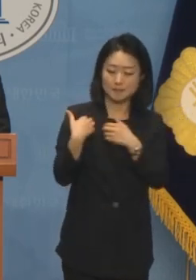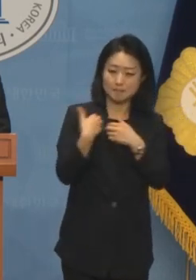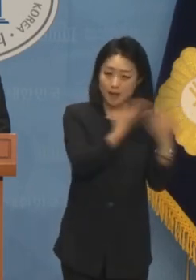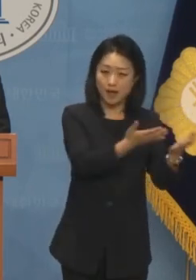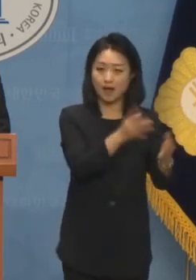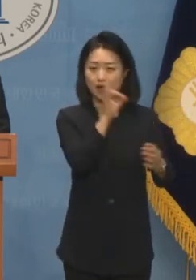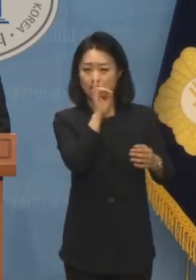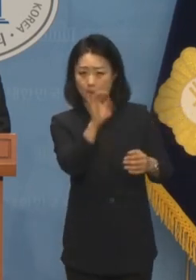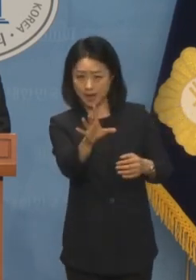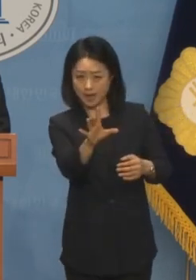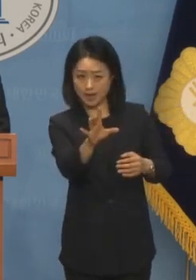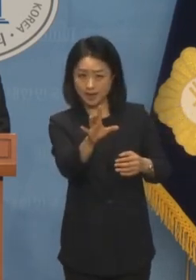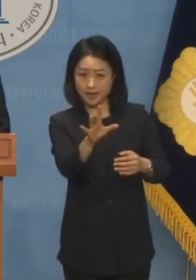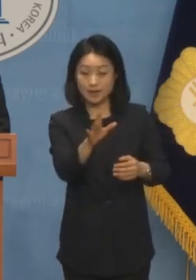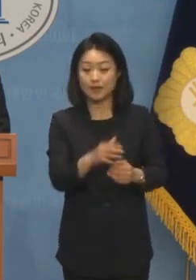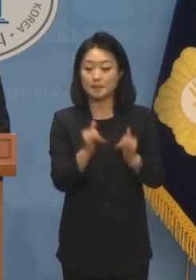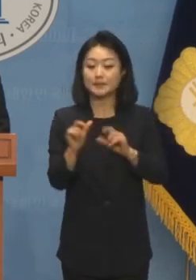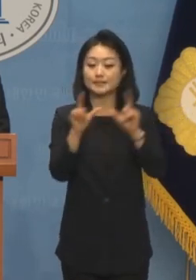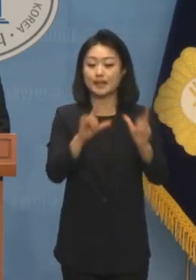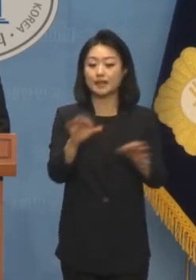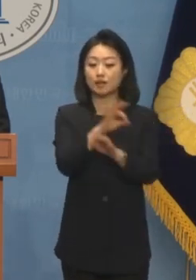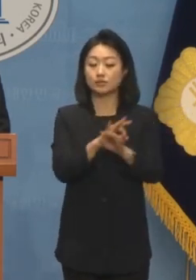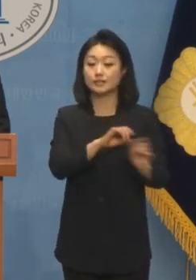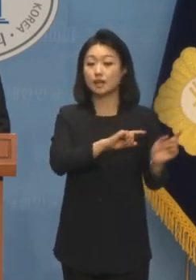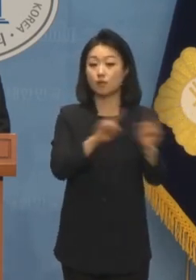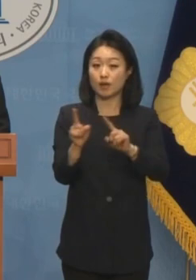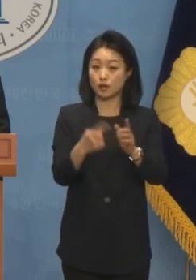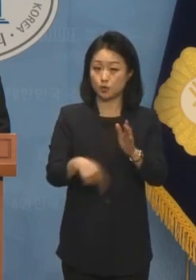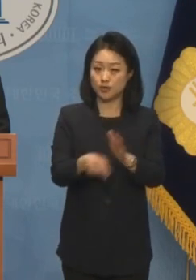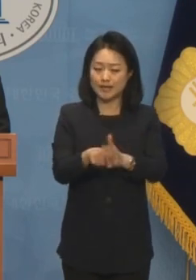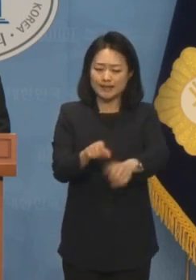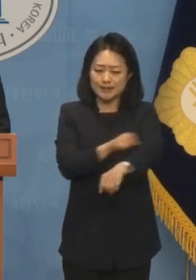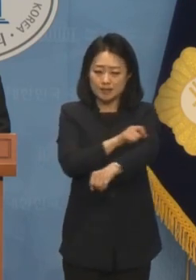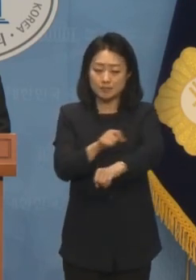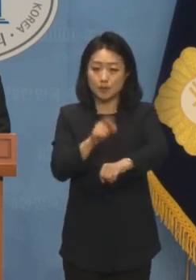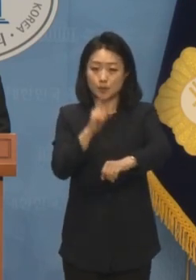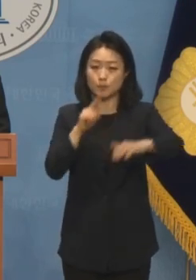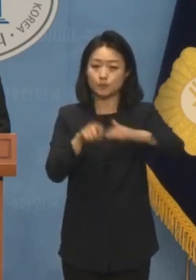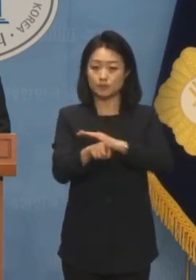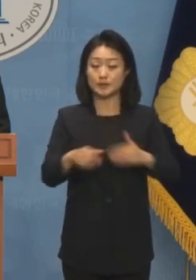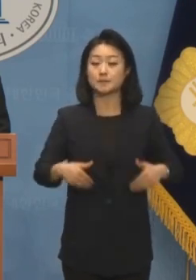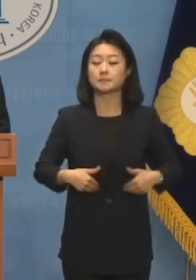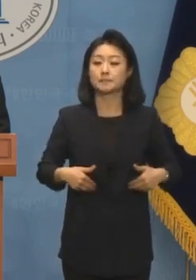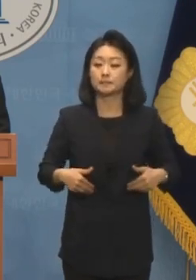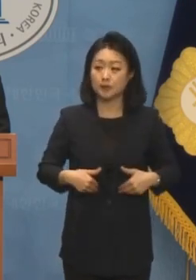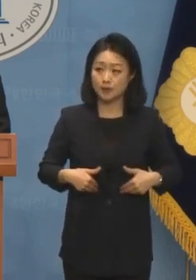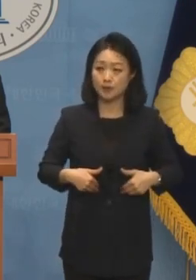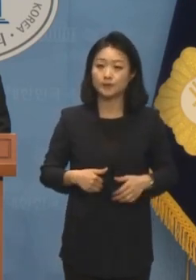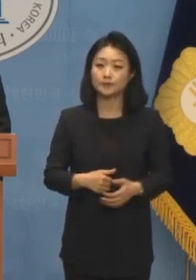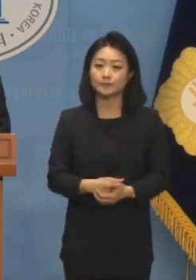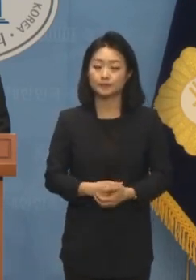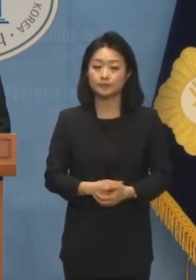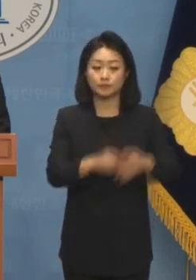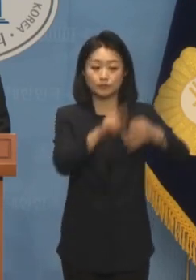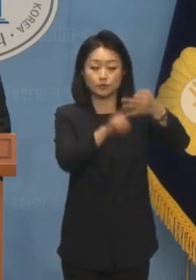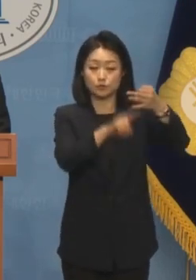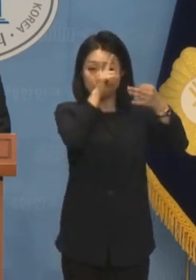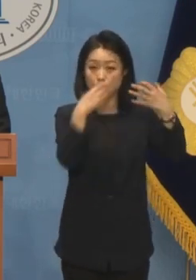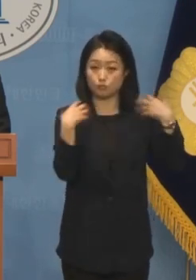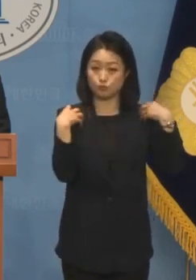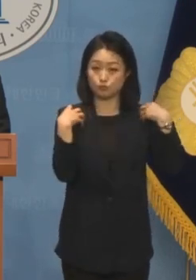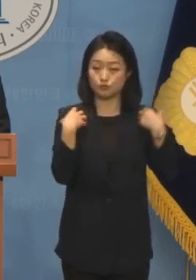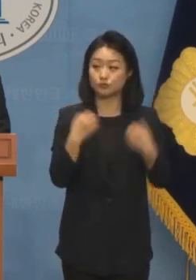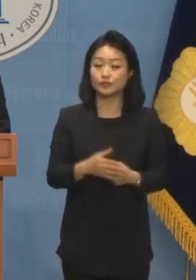안 됩니다. 민생경제에 활력을 불어넣을 특단의 대책이 절실합니다. 윤석열 정부는